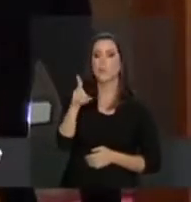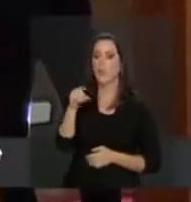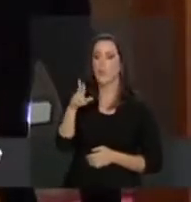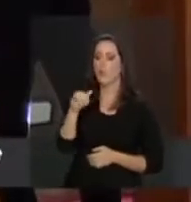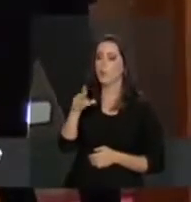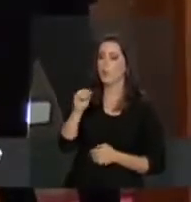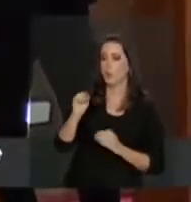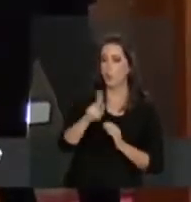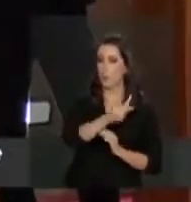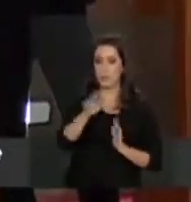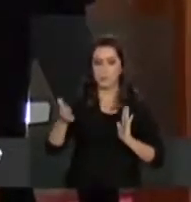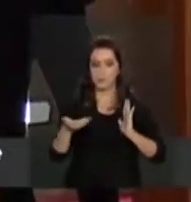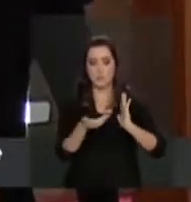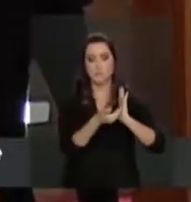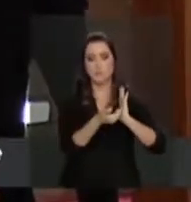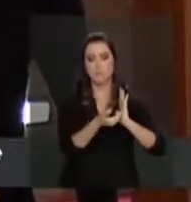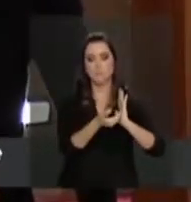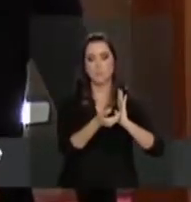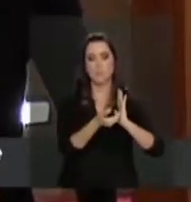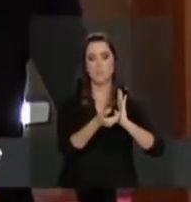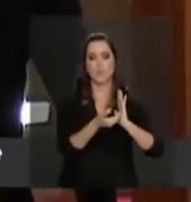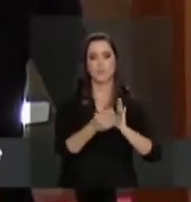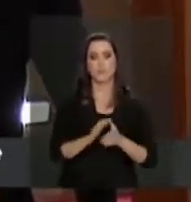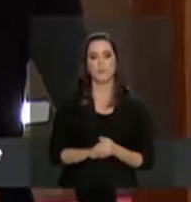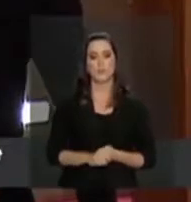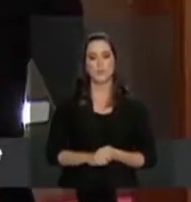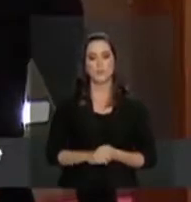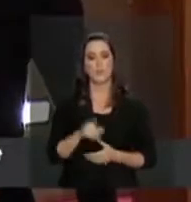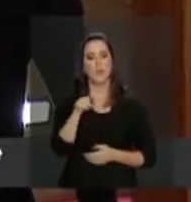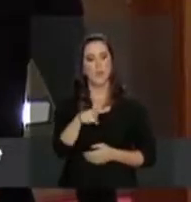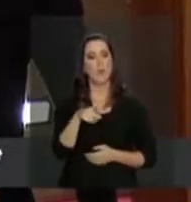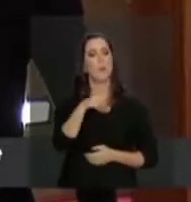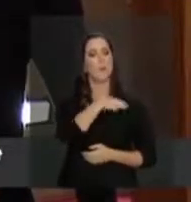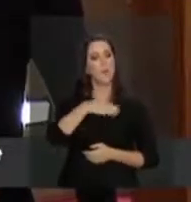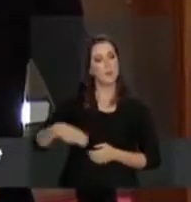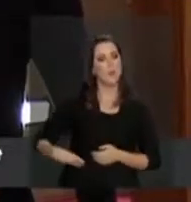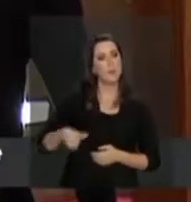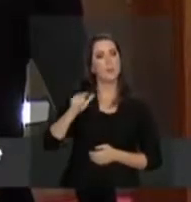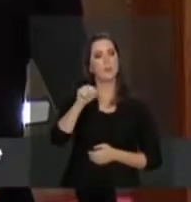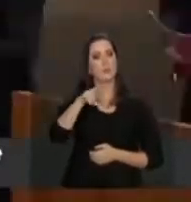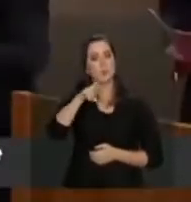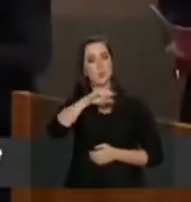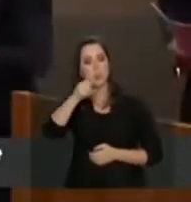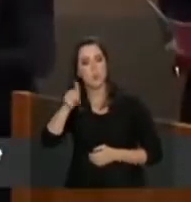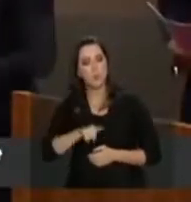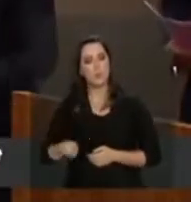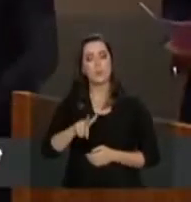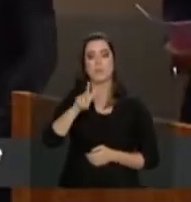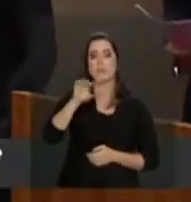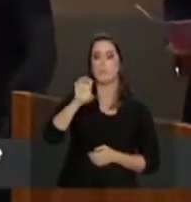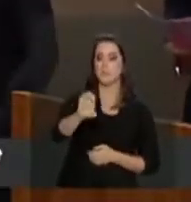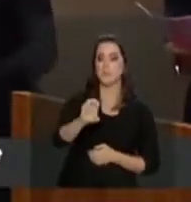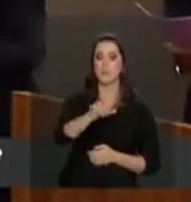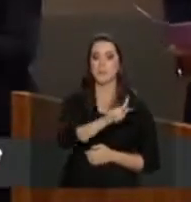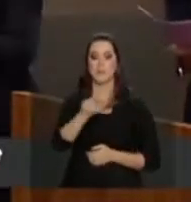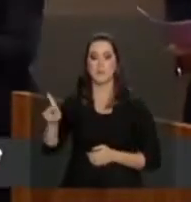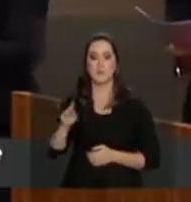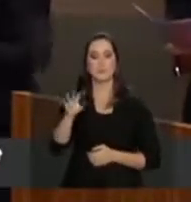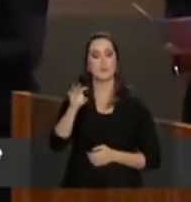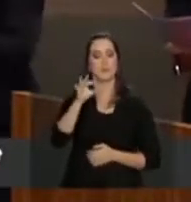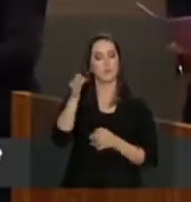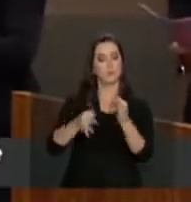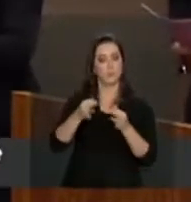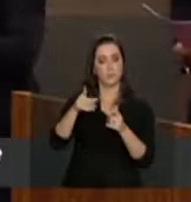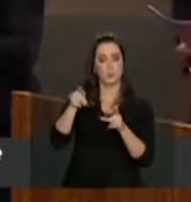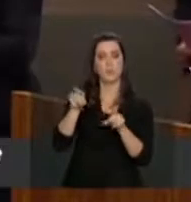companheiro, presidente da Câmara dos Deputados. Senhor ministro Luiz Fux, vice-presidente do Supremo Tribunal Federal, por